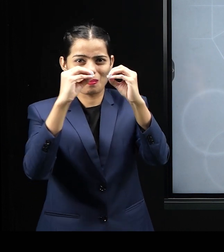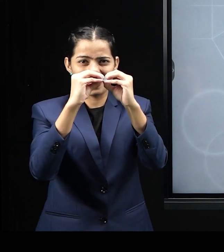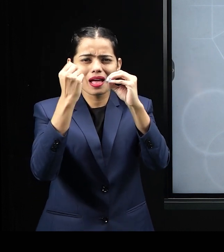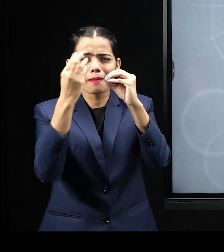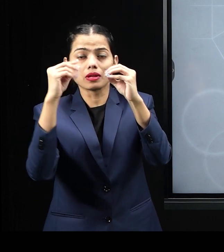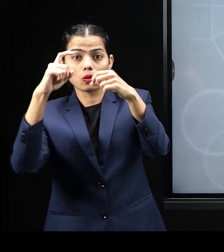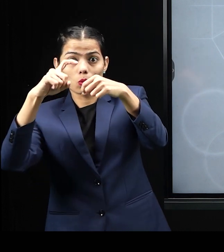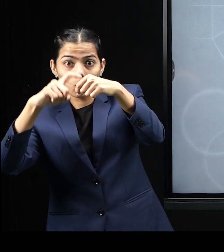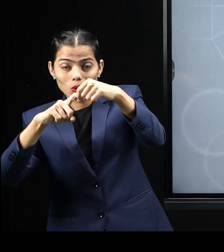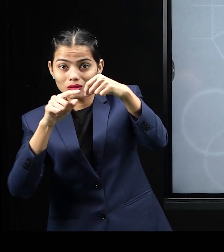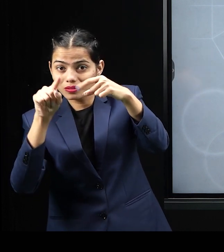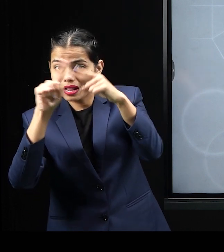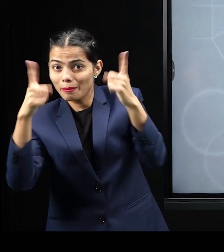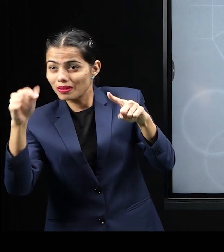ಇದಕ್ಕಿಂತ ಕಡಿಮೆ ಬಿ.